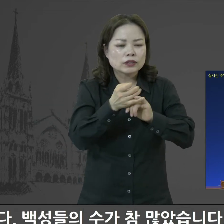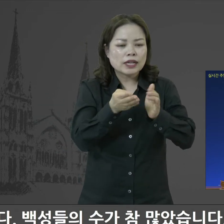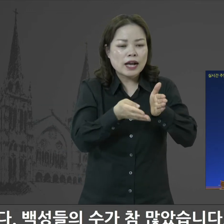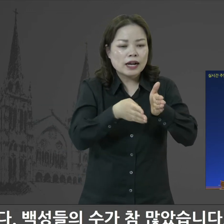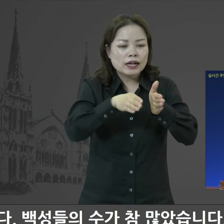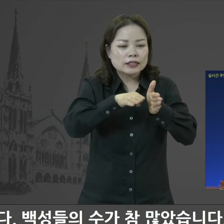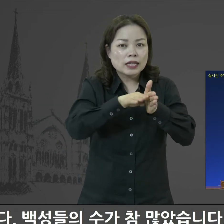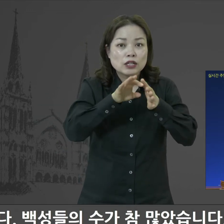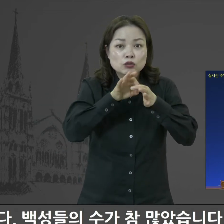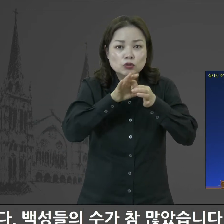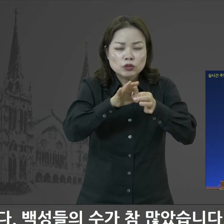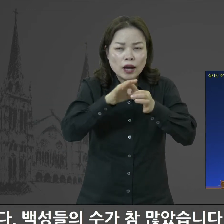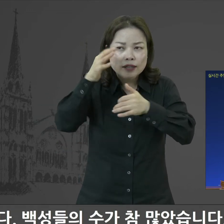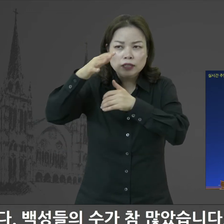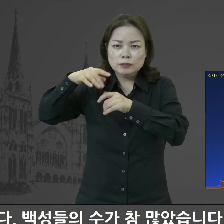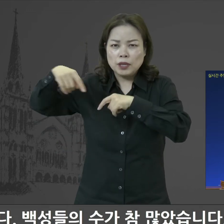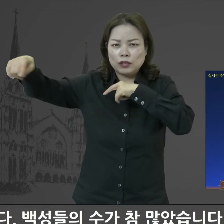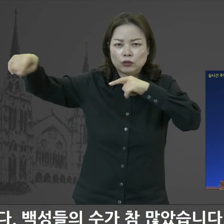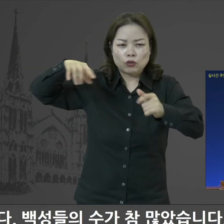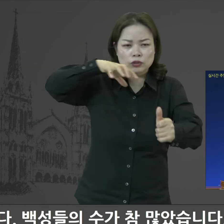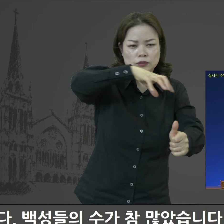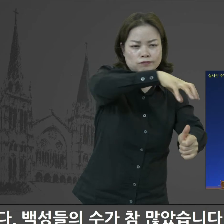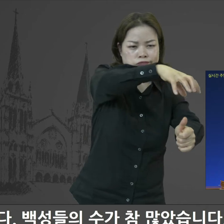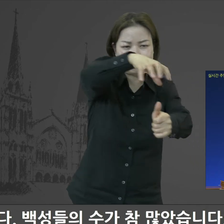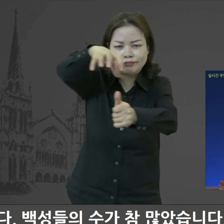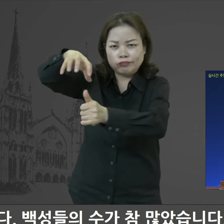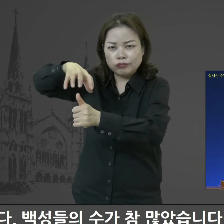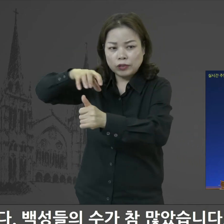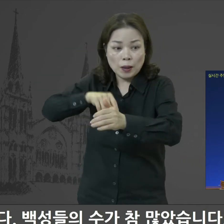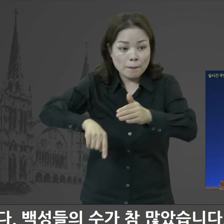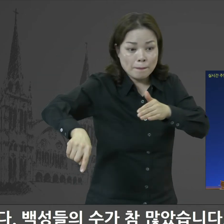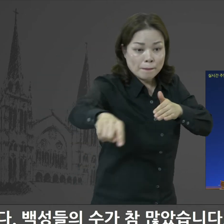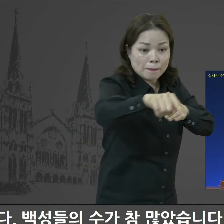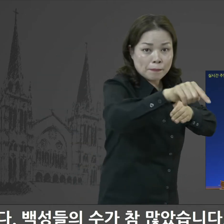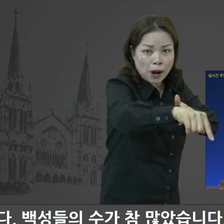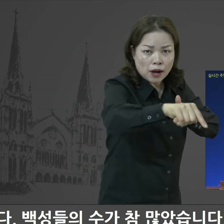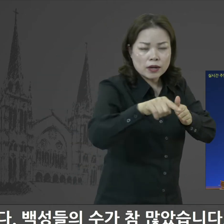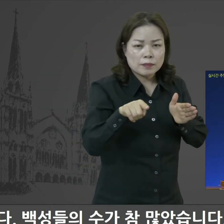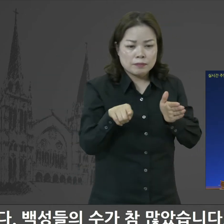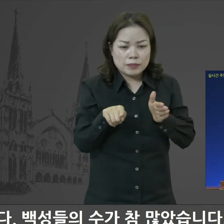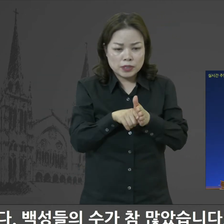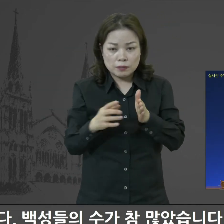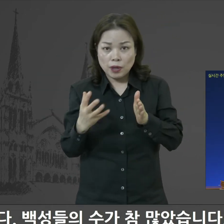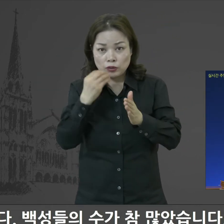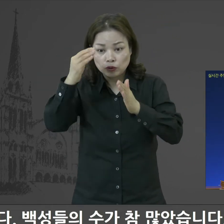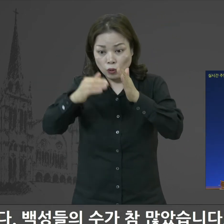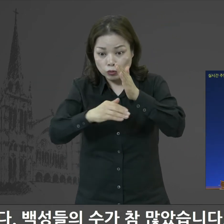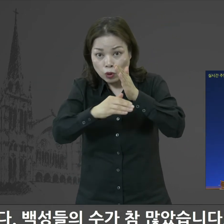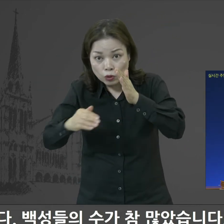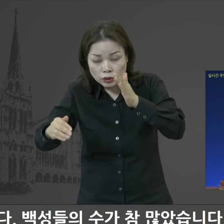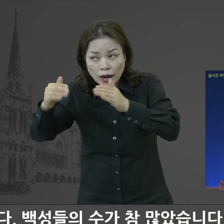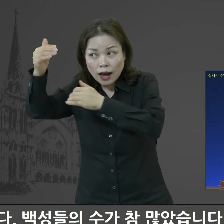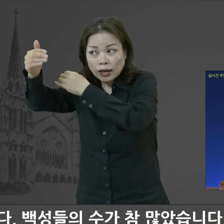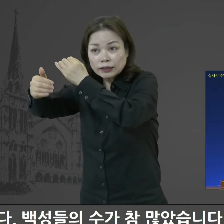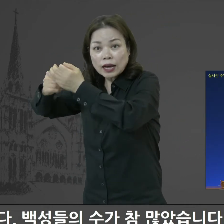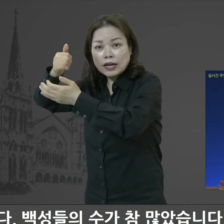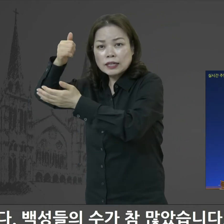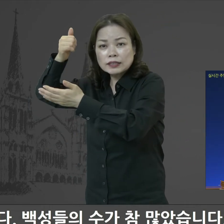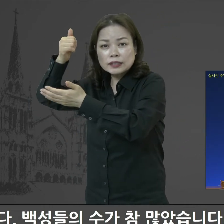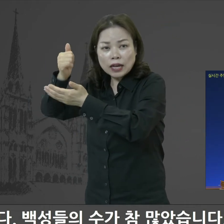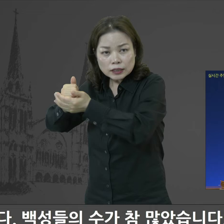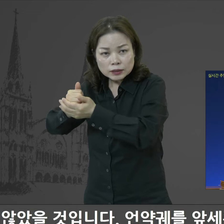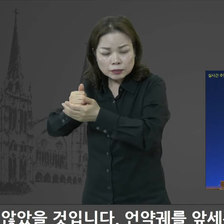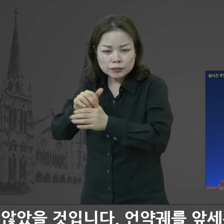통해서 하나님의 통치를 상징하고 있는 이 언약궤를 앞세우고 우리 믿음의 성도들 역시 그 하나님의